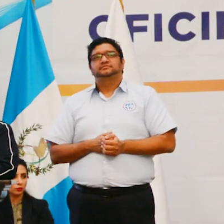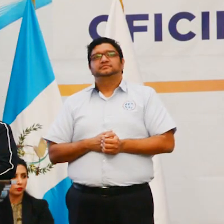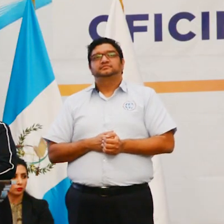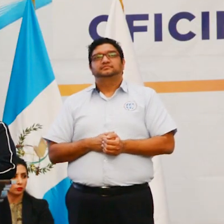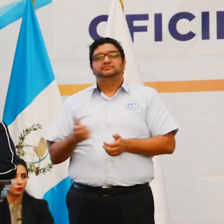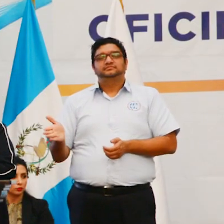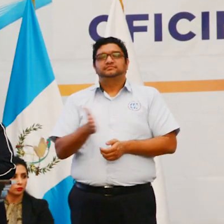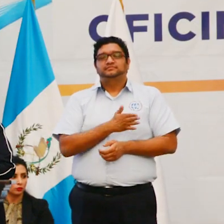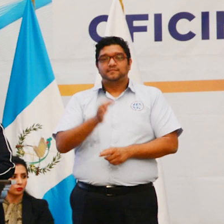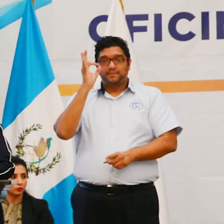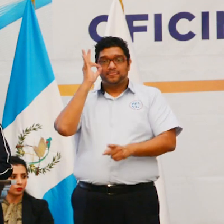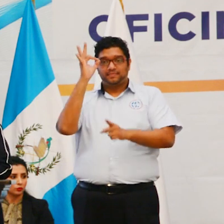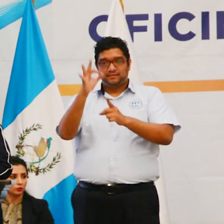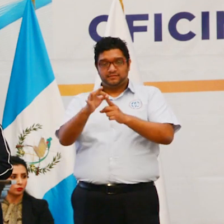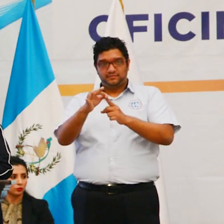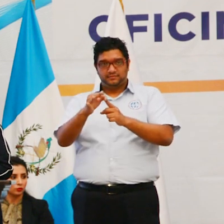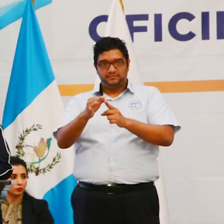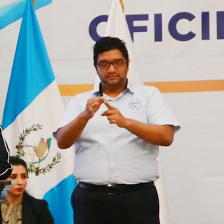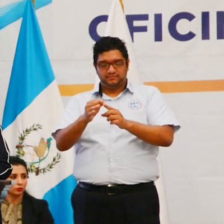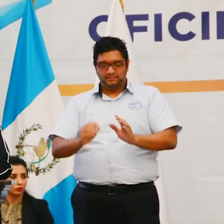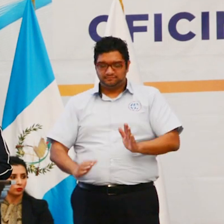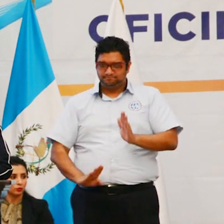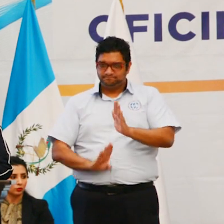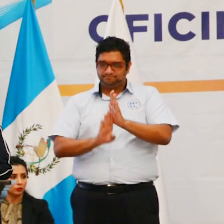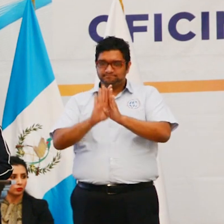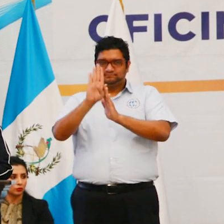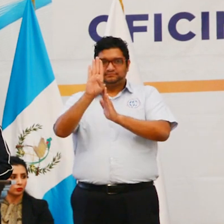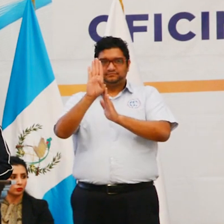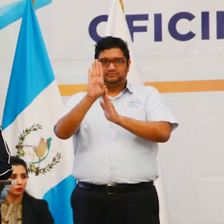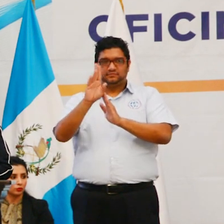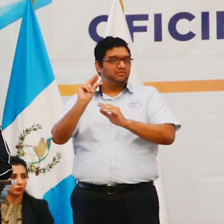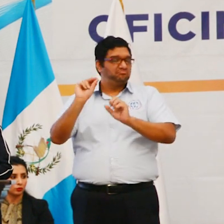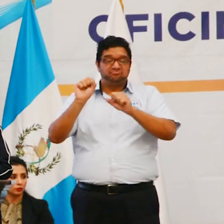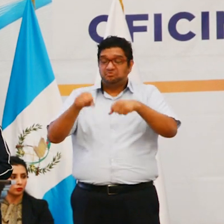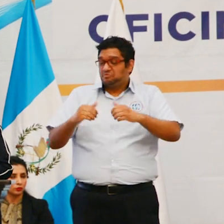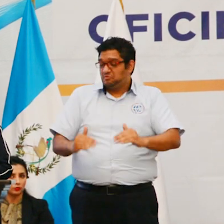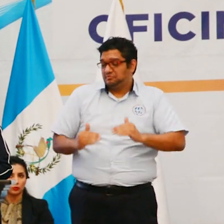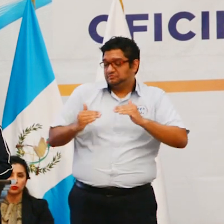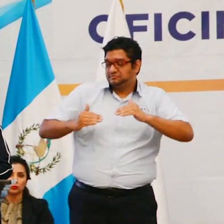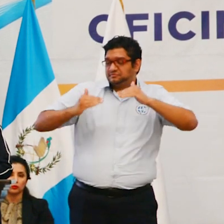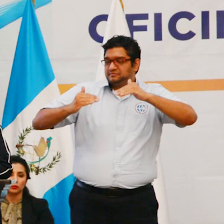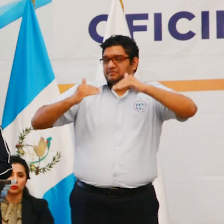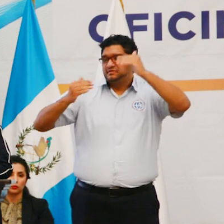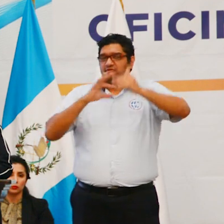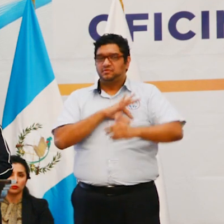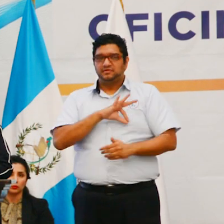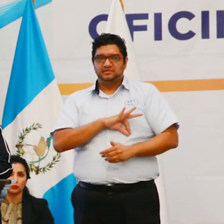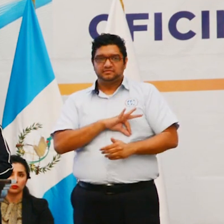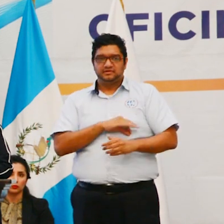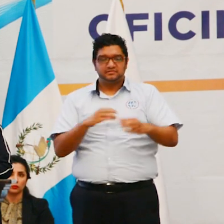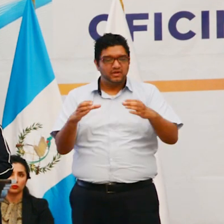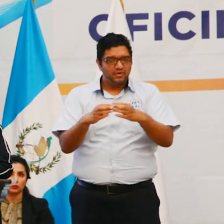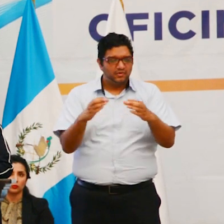Los objetivos de desarrollo sostenible. Definitivamente no podemos crecer como sociedad si estamos dejando atrás a los